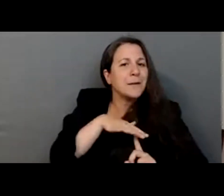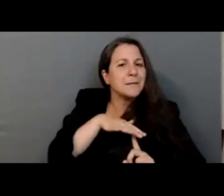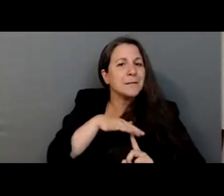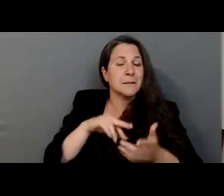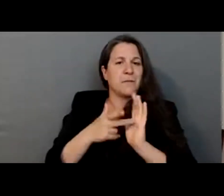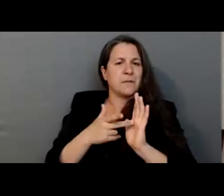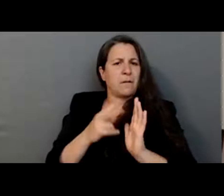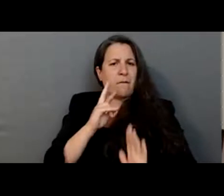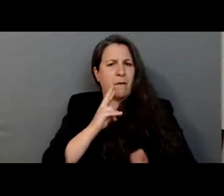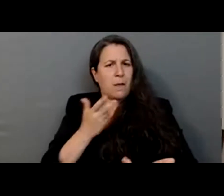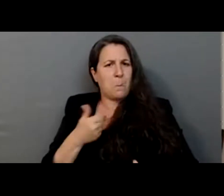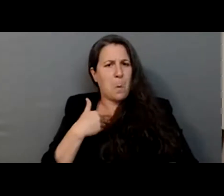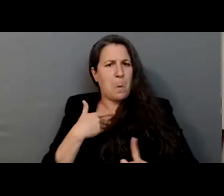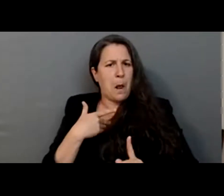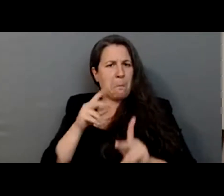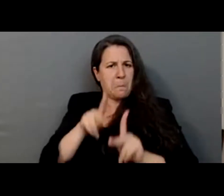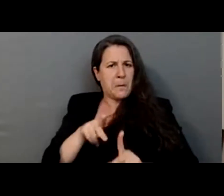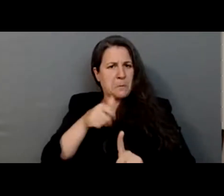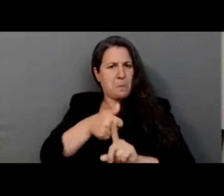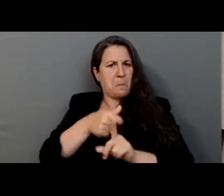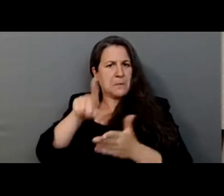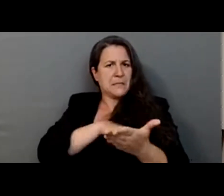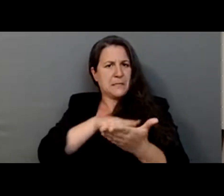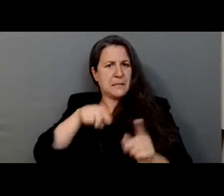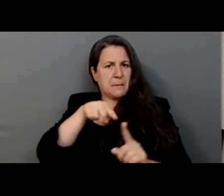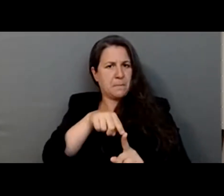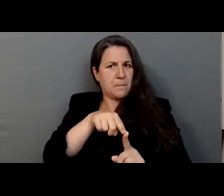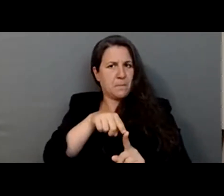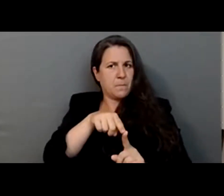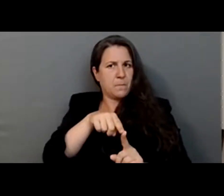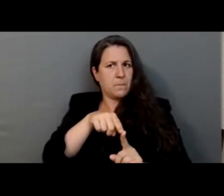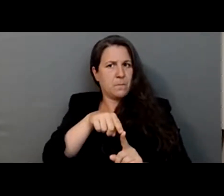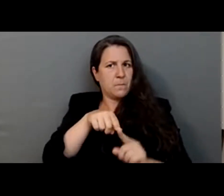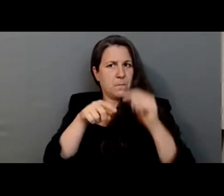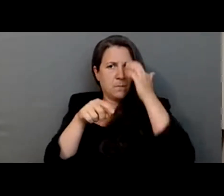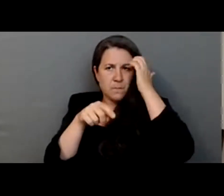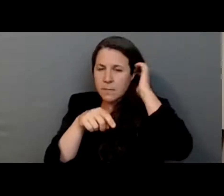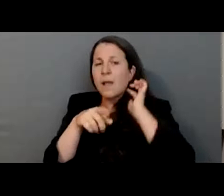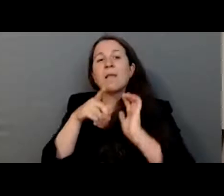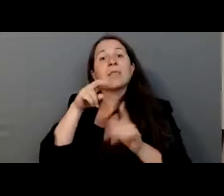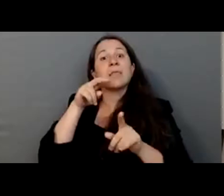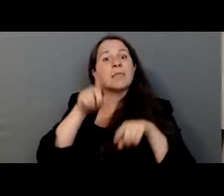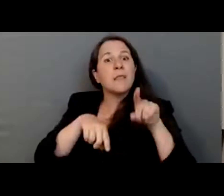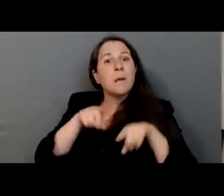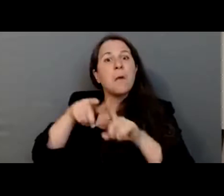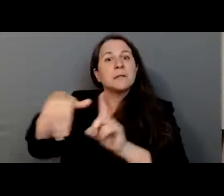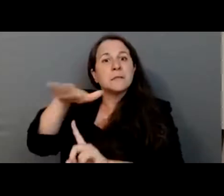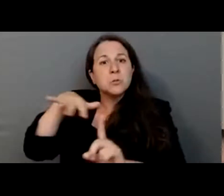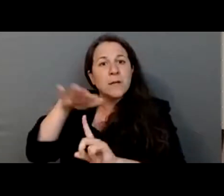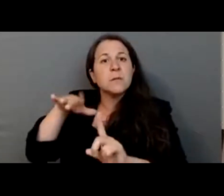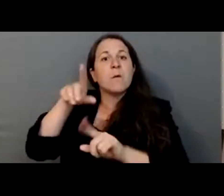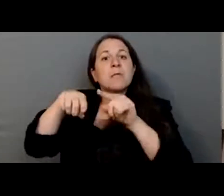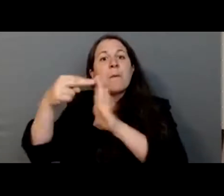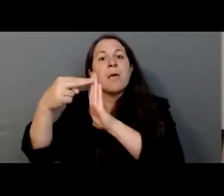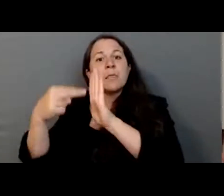et après tout, pourquoi faudrait-il qu'une personne soit capable de, en fonction de quelle norme, et pourquoi cette norme aurait préséance